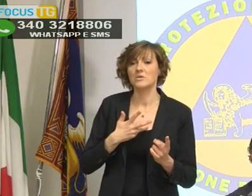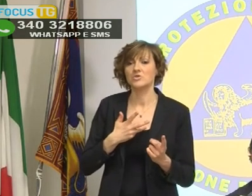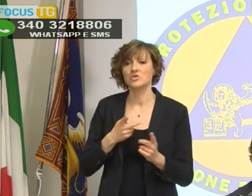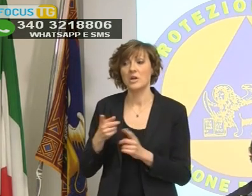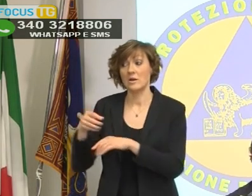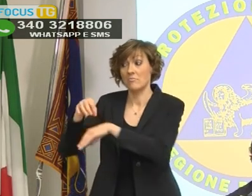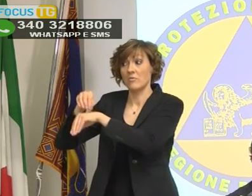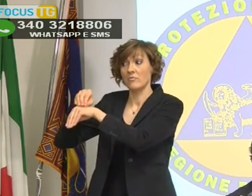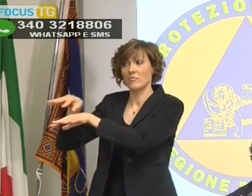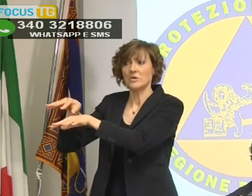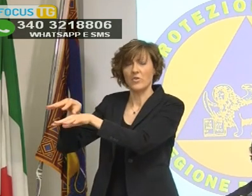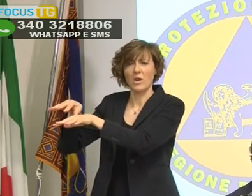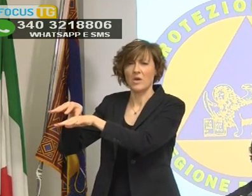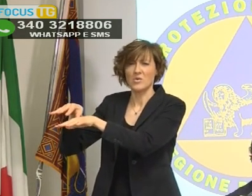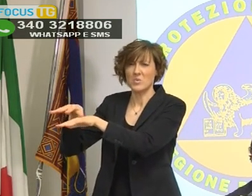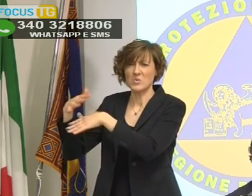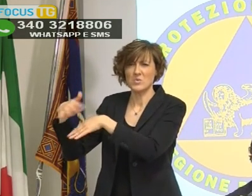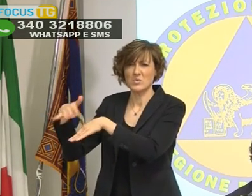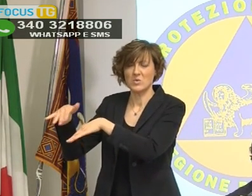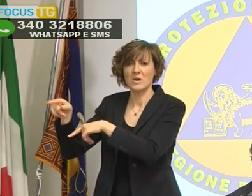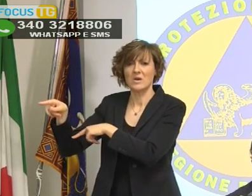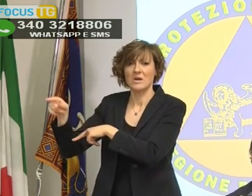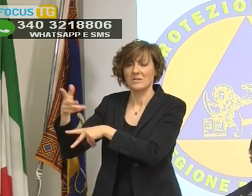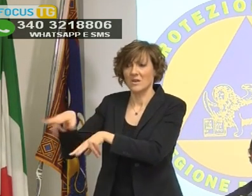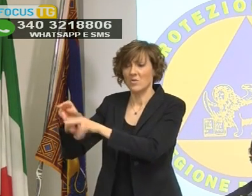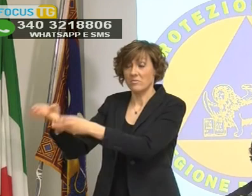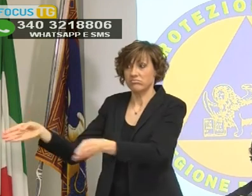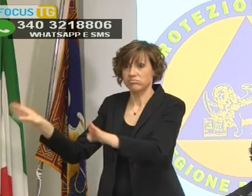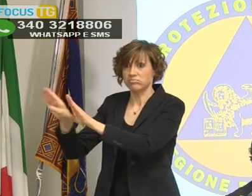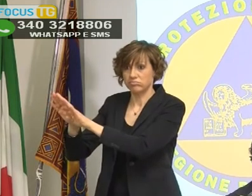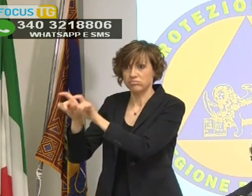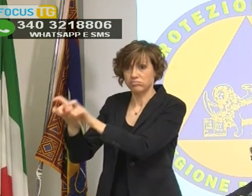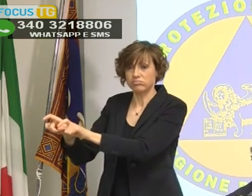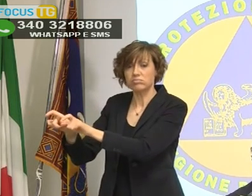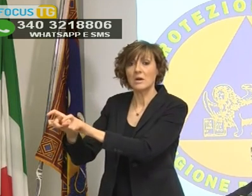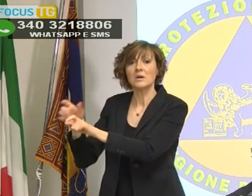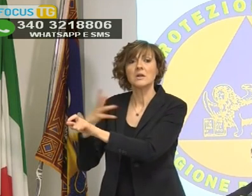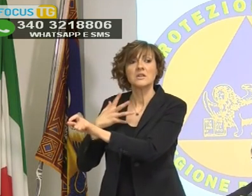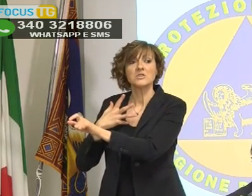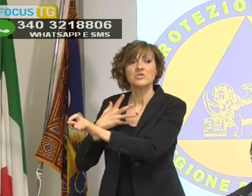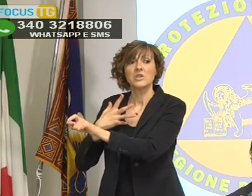brutto focolaio in Serbia, cioè dove hanno ripristinato il lockdown, c'è